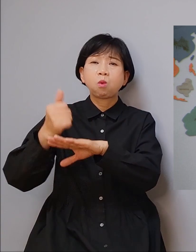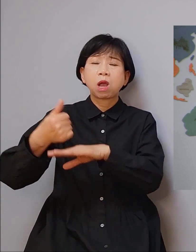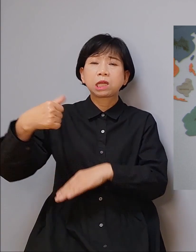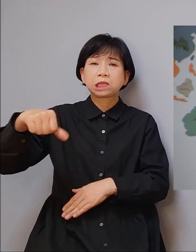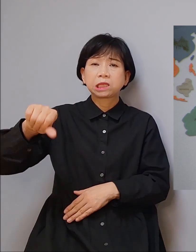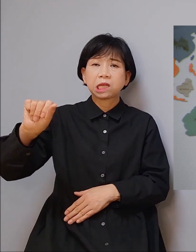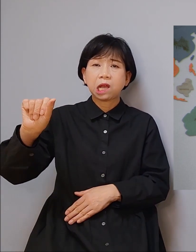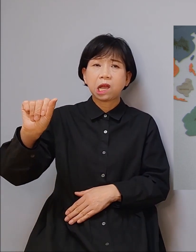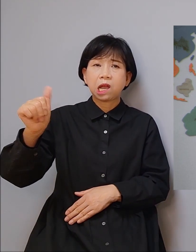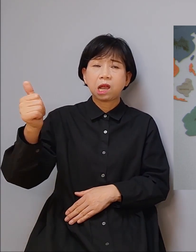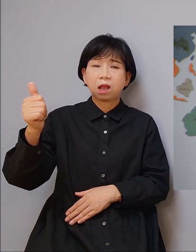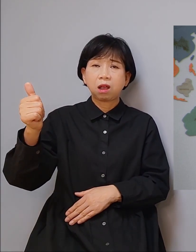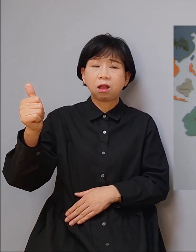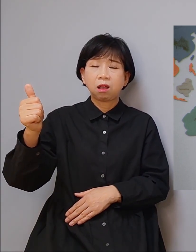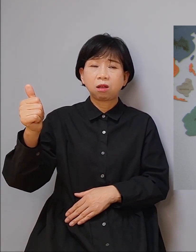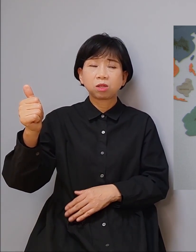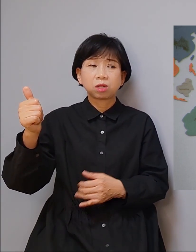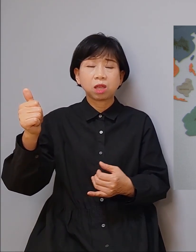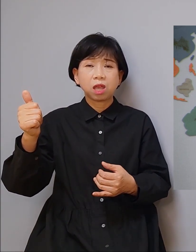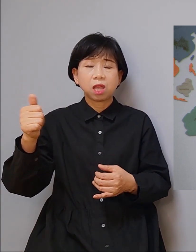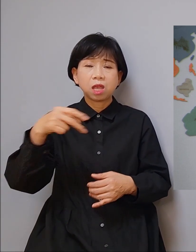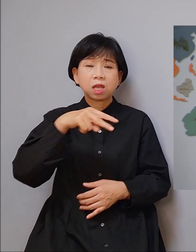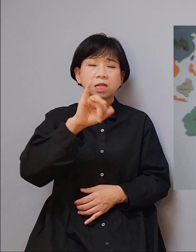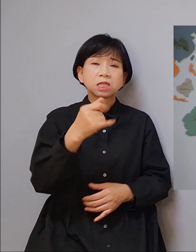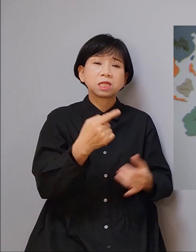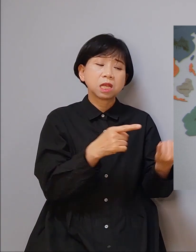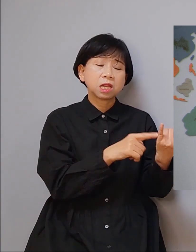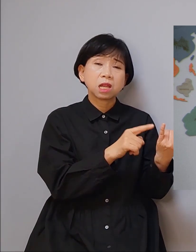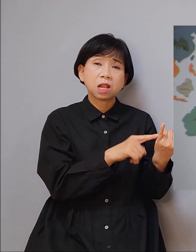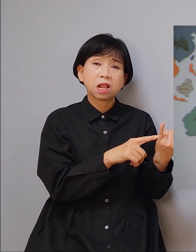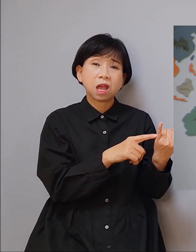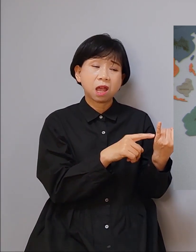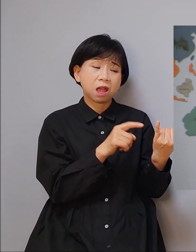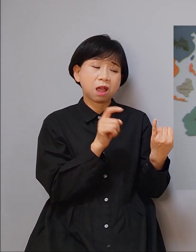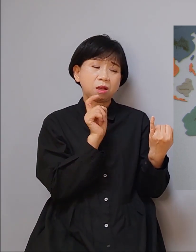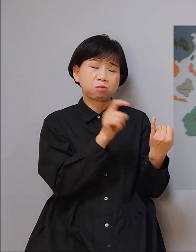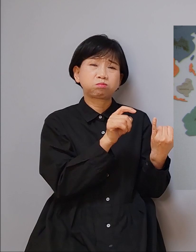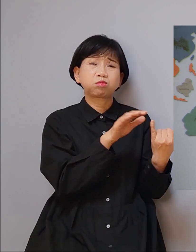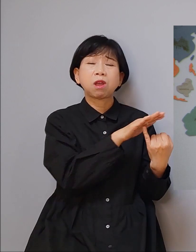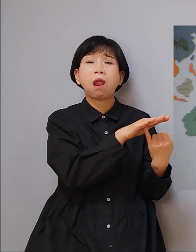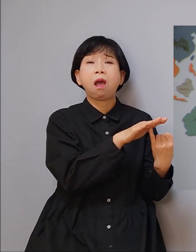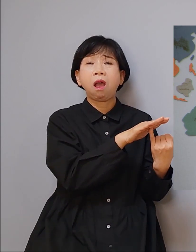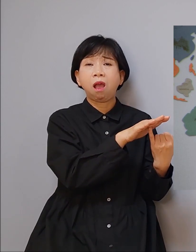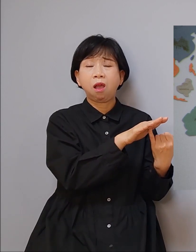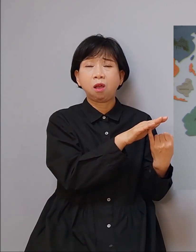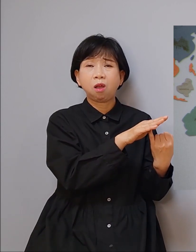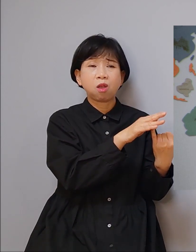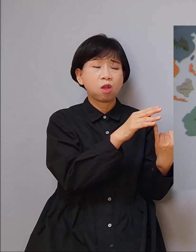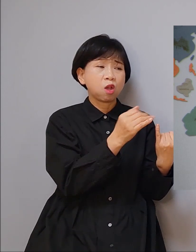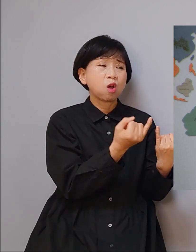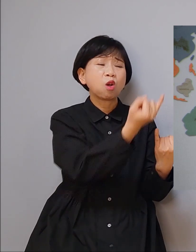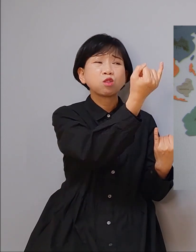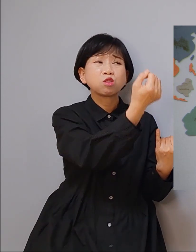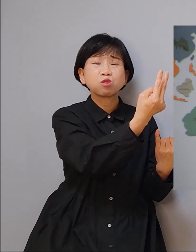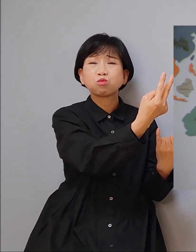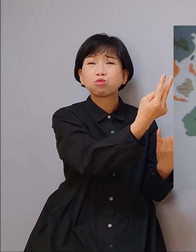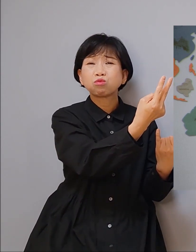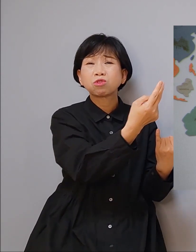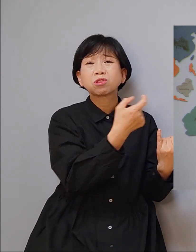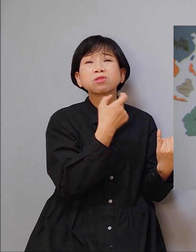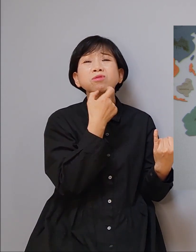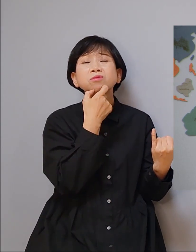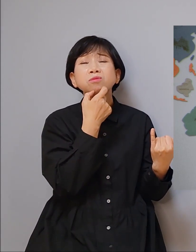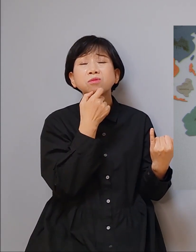그 두 언니에게 관심이 있는 게 아니고 오히려 신데렐라에게 구애를 하게 되는 거죠. 신데렐라는 거절을